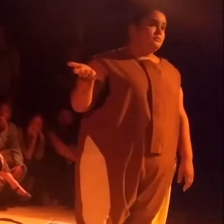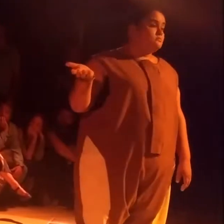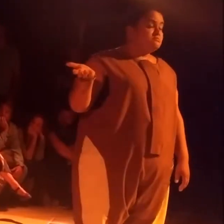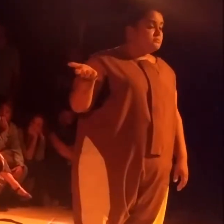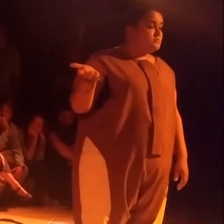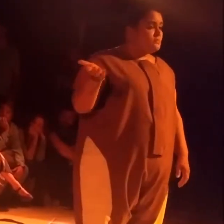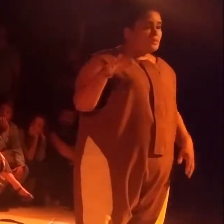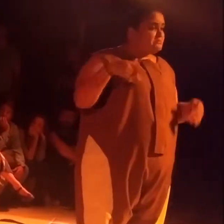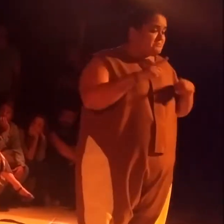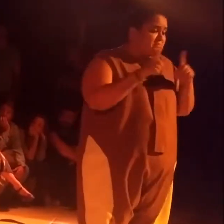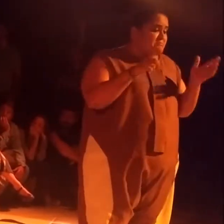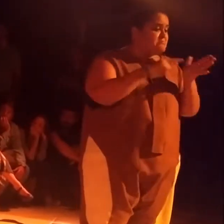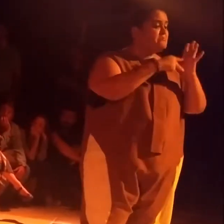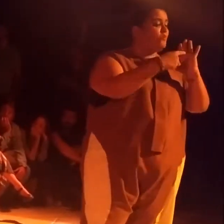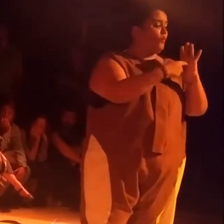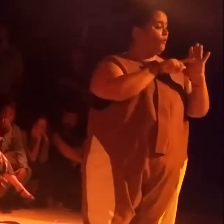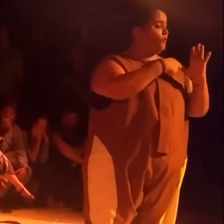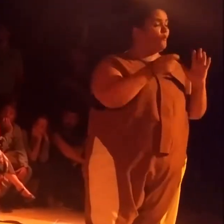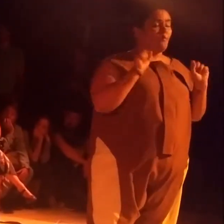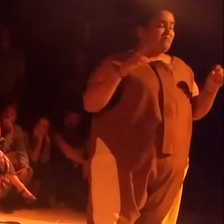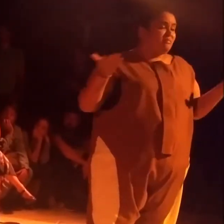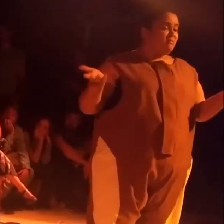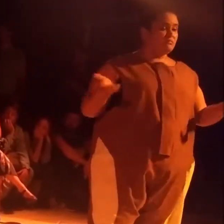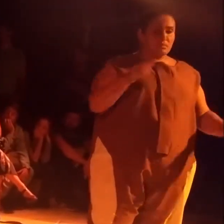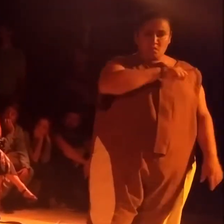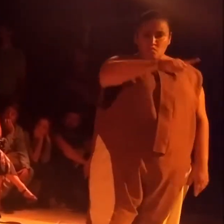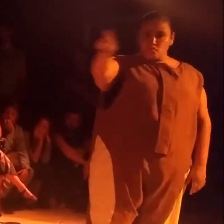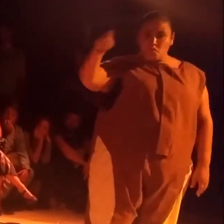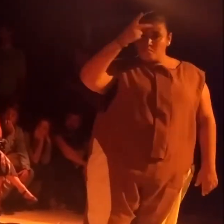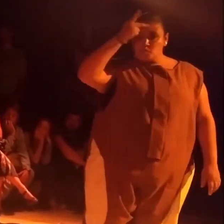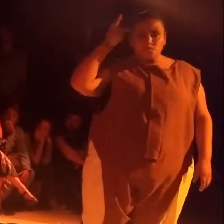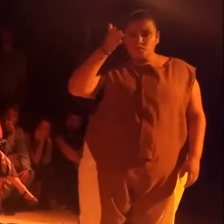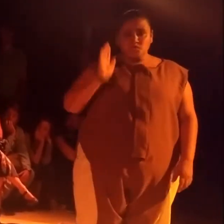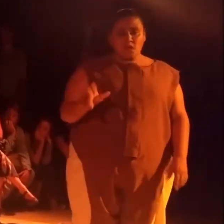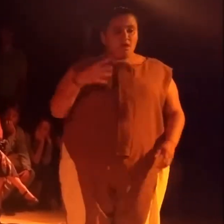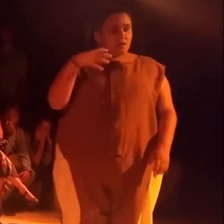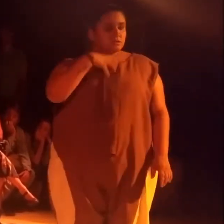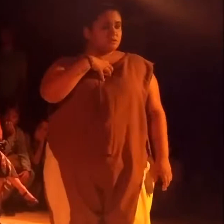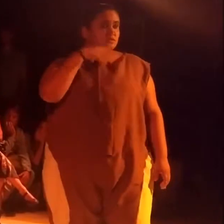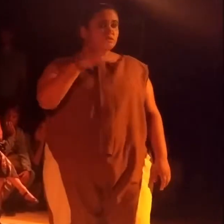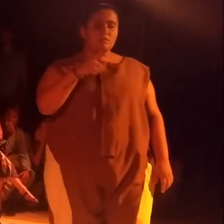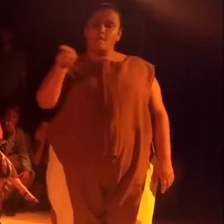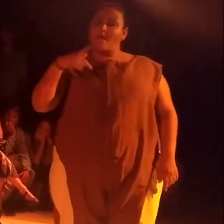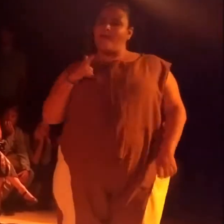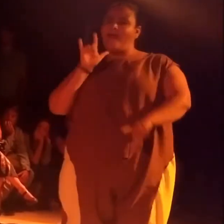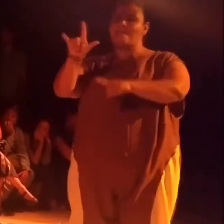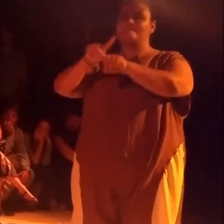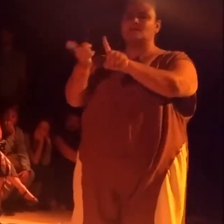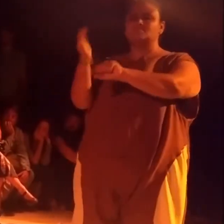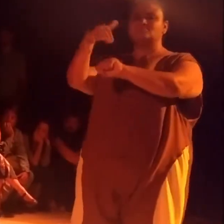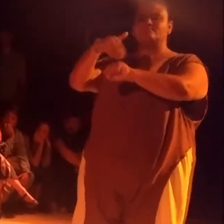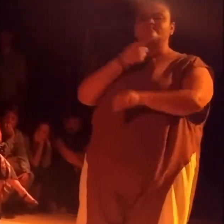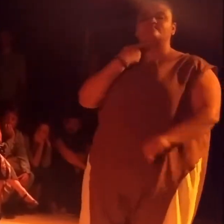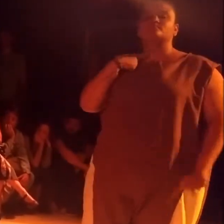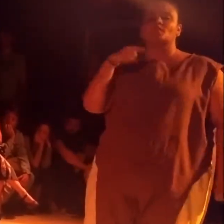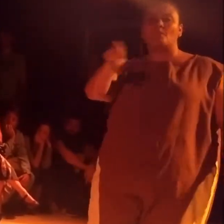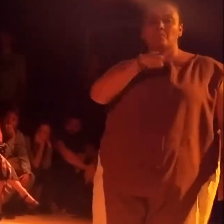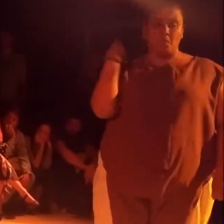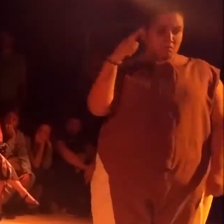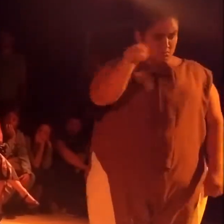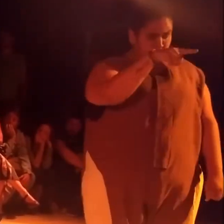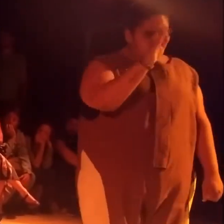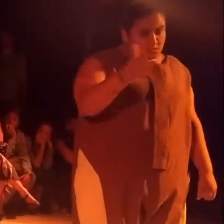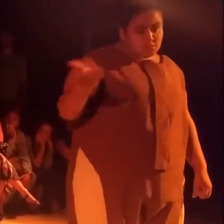Mas isso não quer dizer nada. Todos os seres normais, em certas ocasiões, desejaram a morte daqueles que